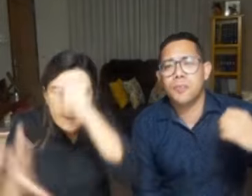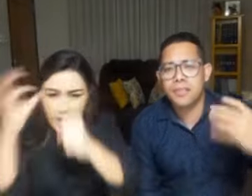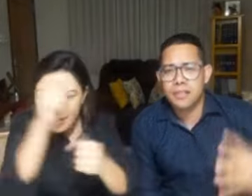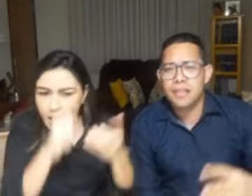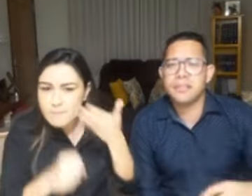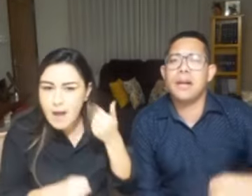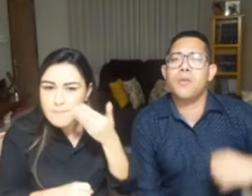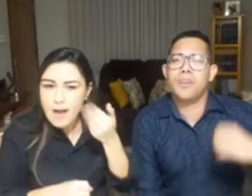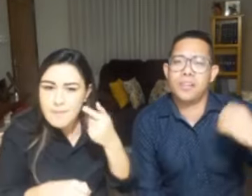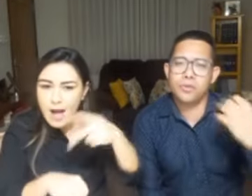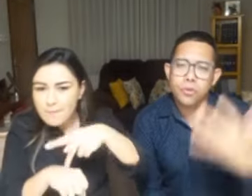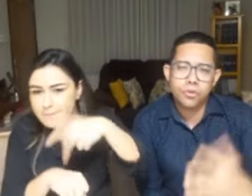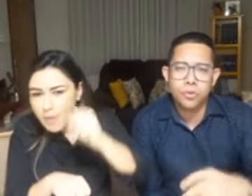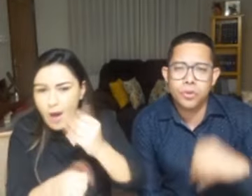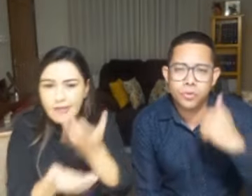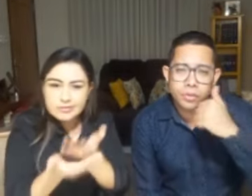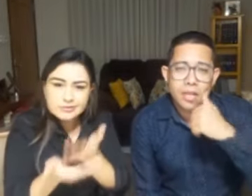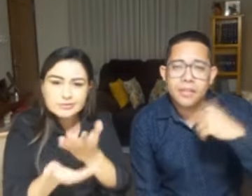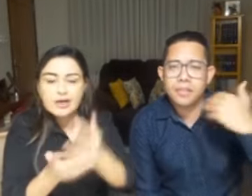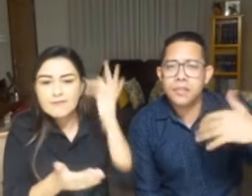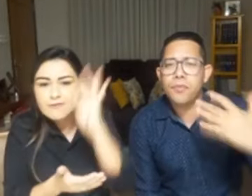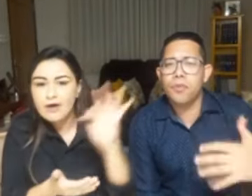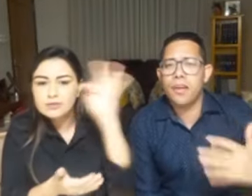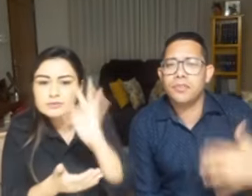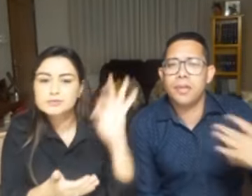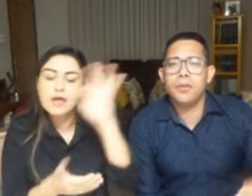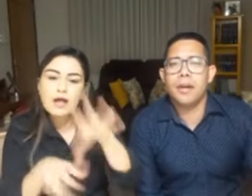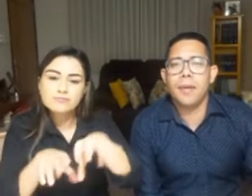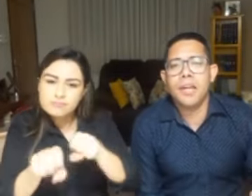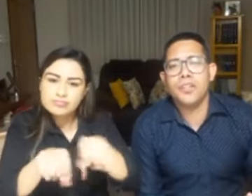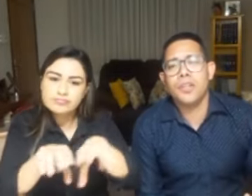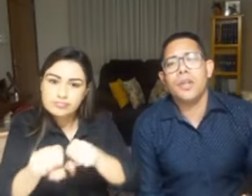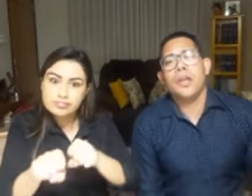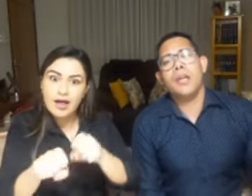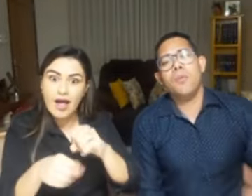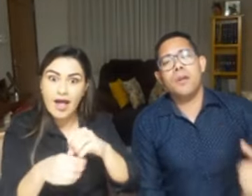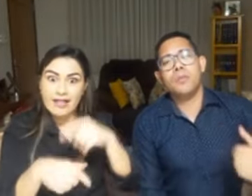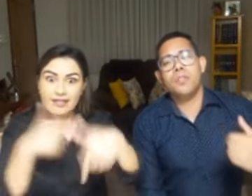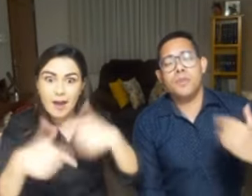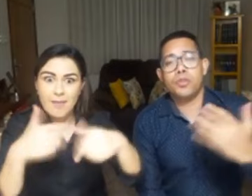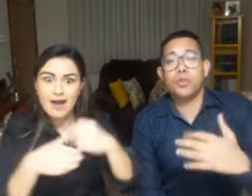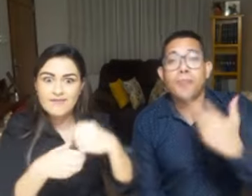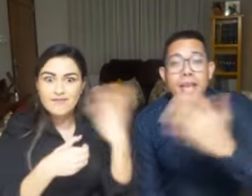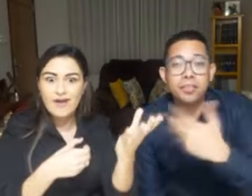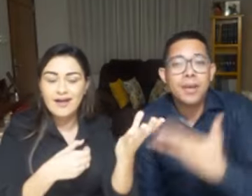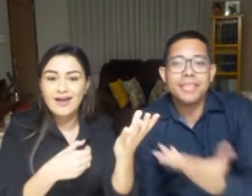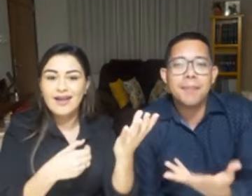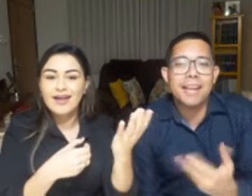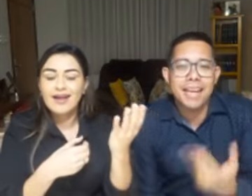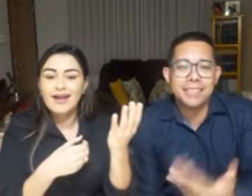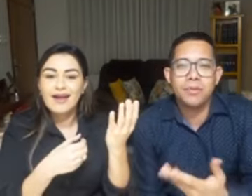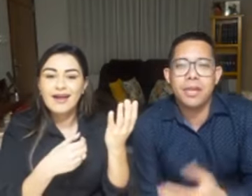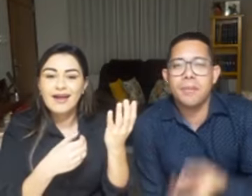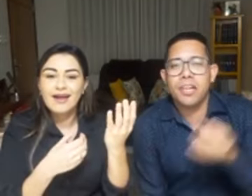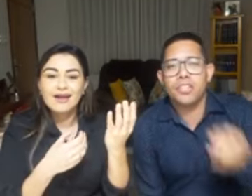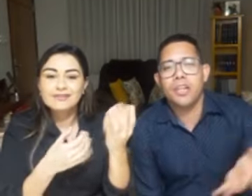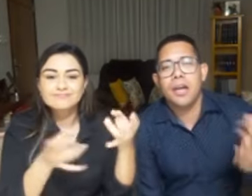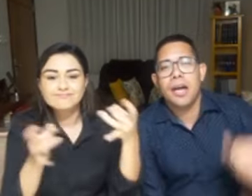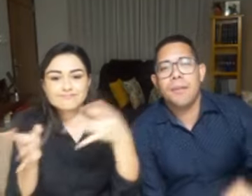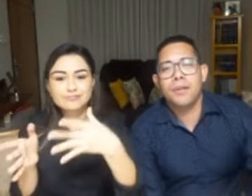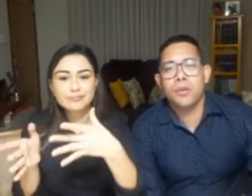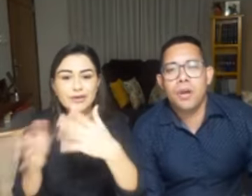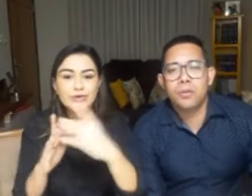questão de especialização, fazendo seus cursos, se desenvolvendo secularmente, e quando as pessoas começam a trabalhar